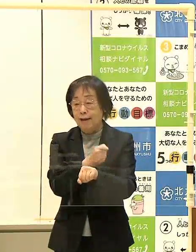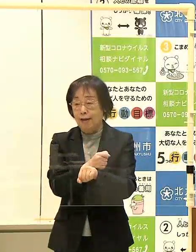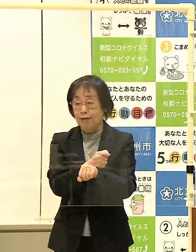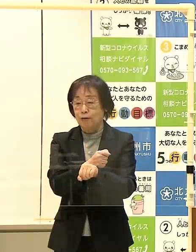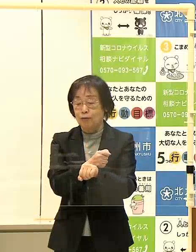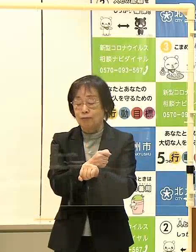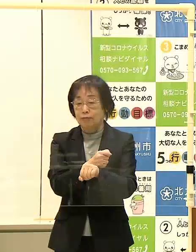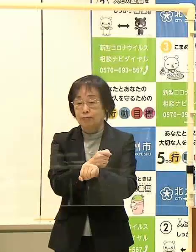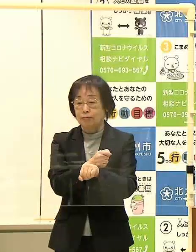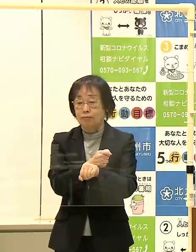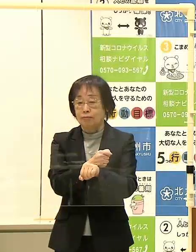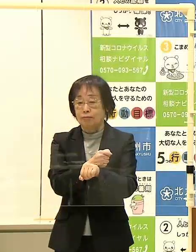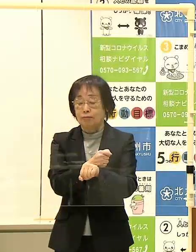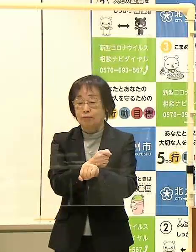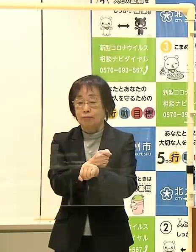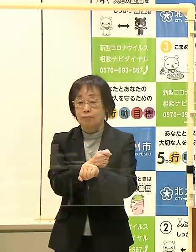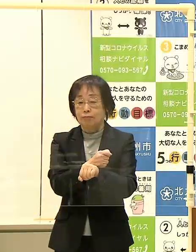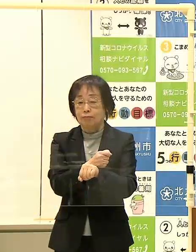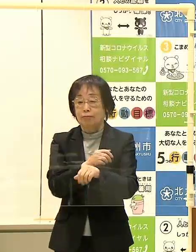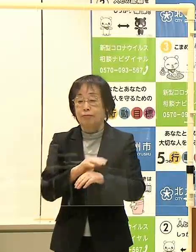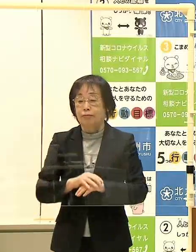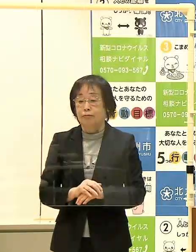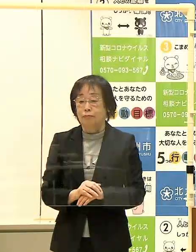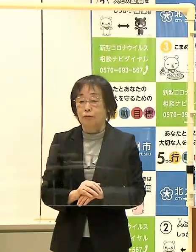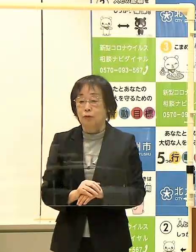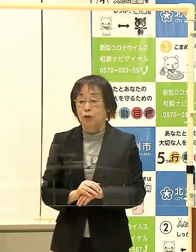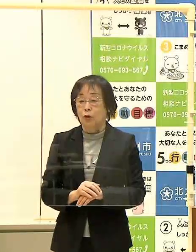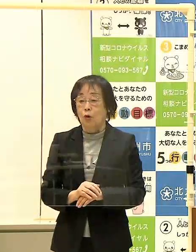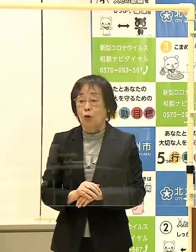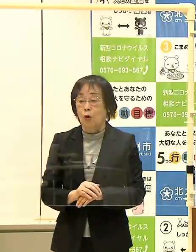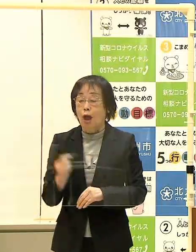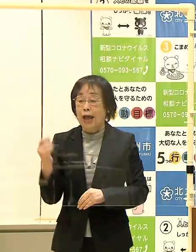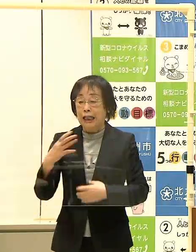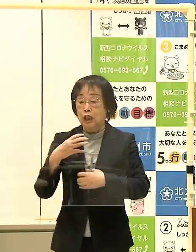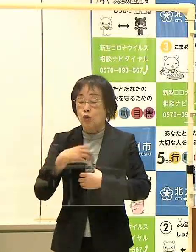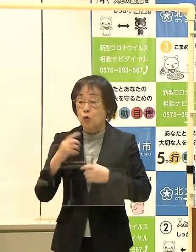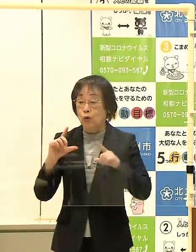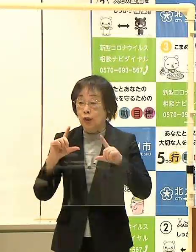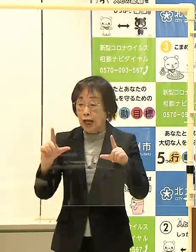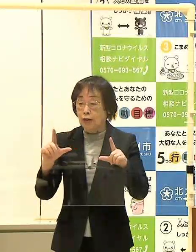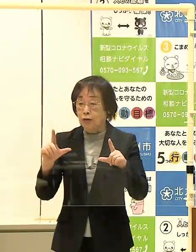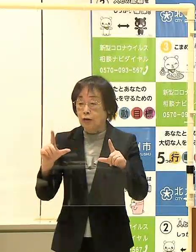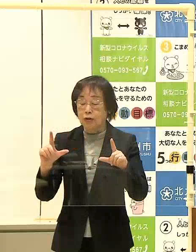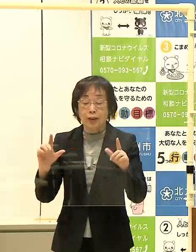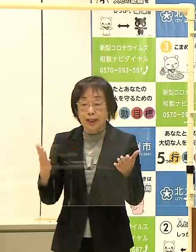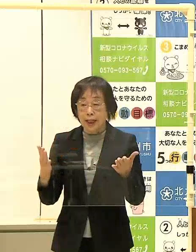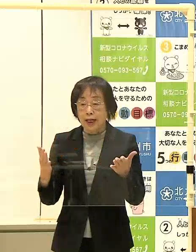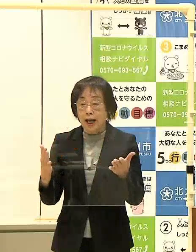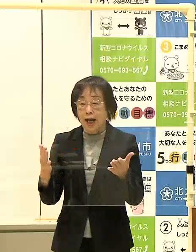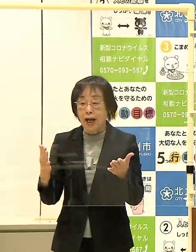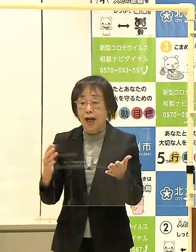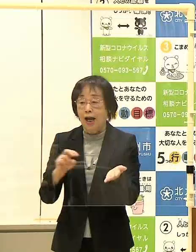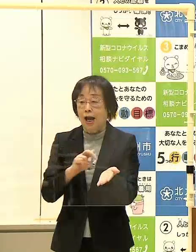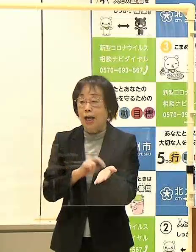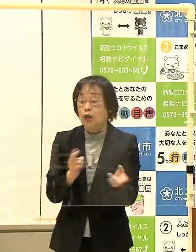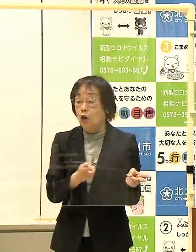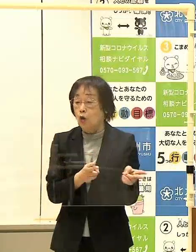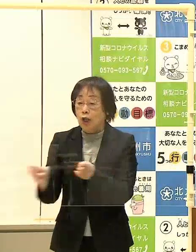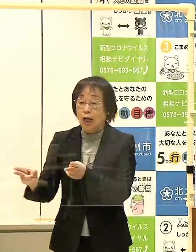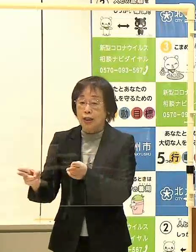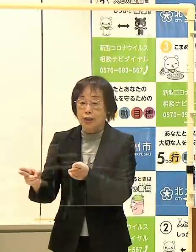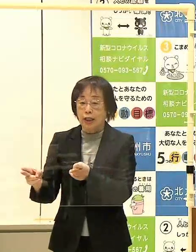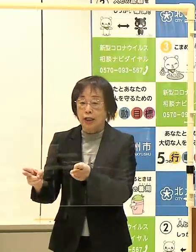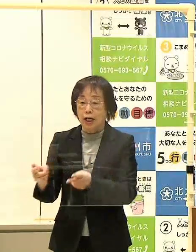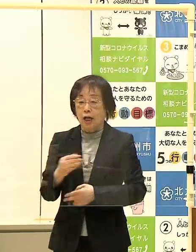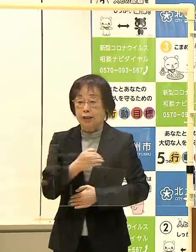てそうした意味ではこうした宣言を出す出さないの議論の時に医療提供体制を守りきれるかどう